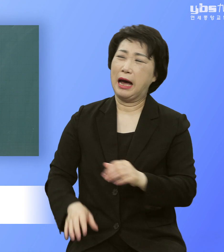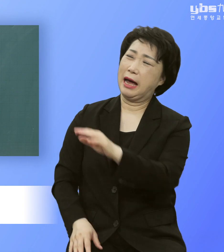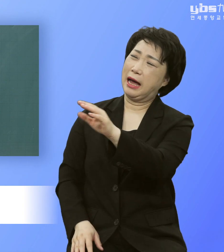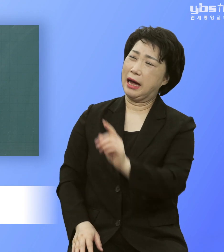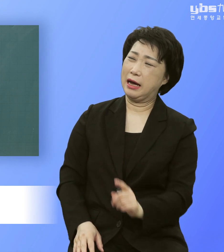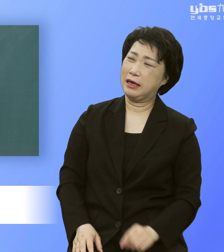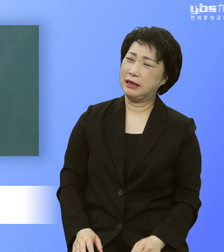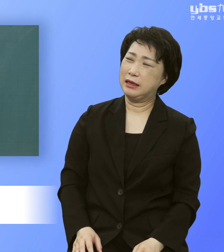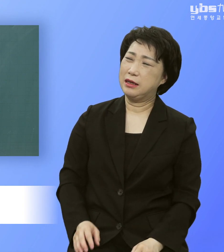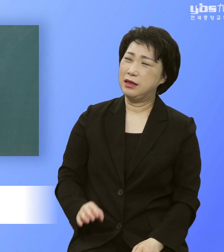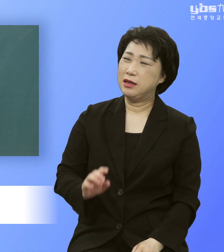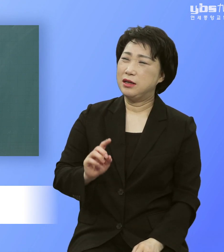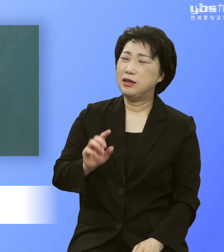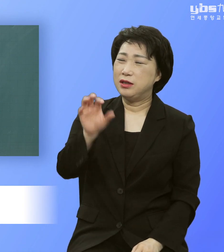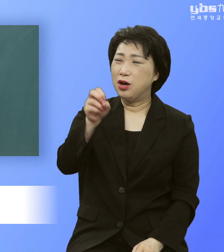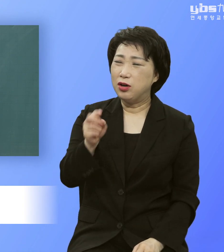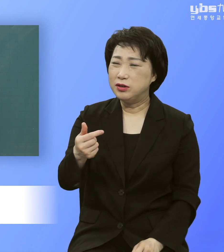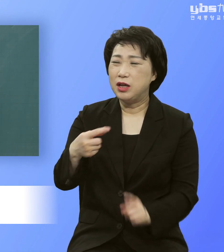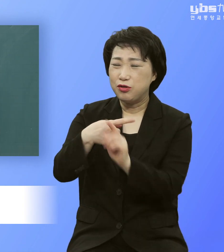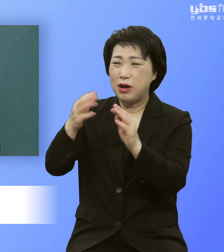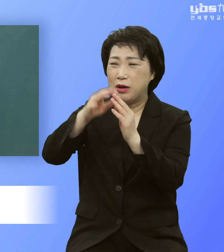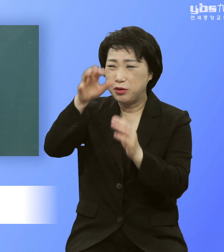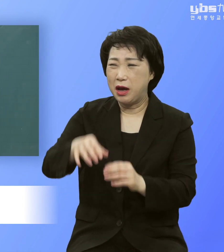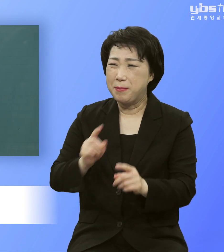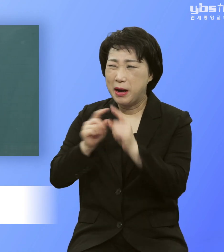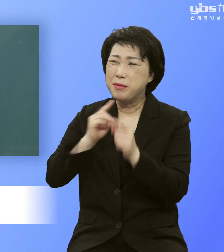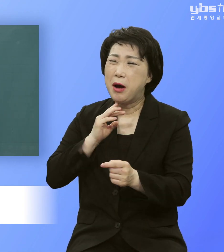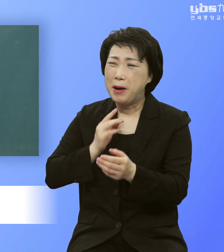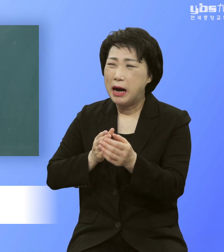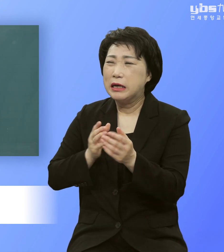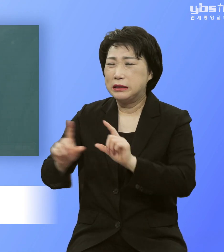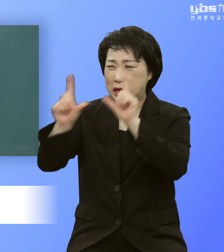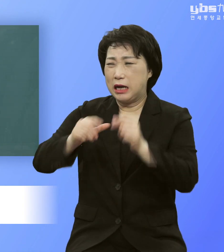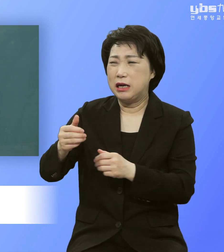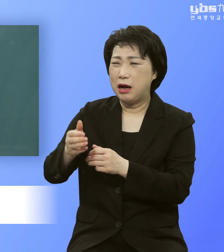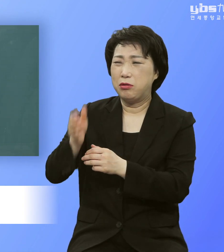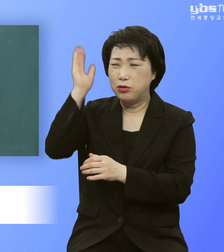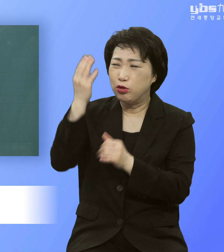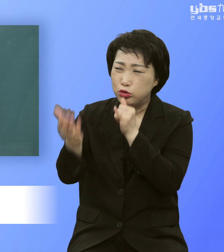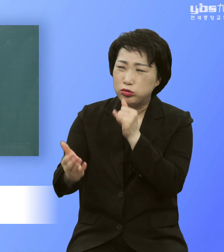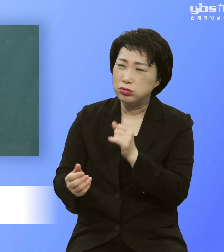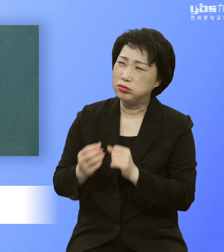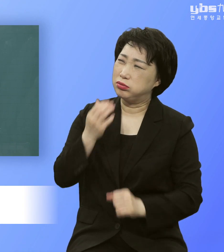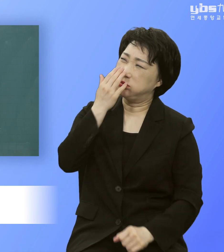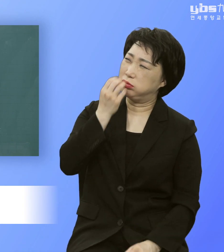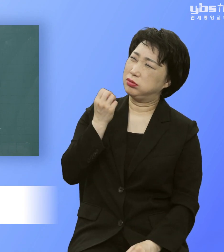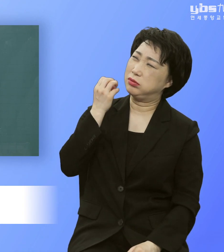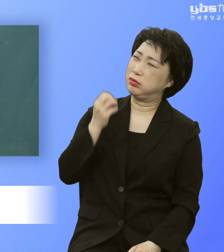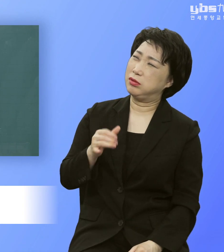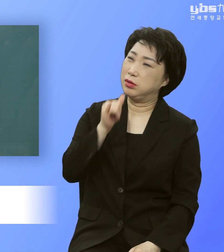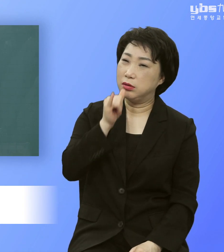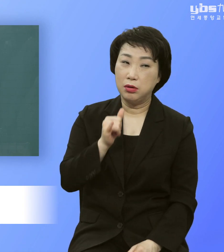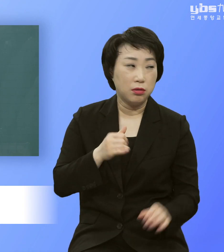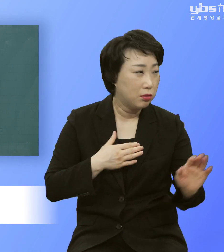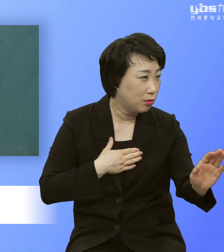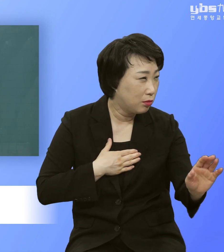예대중학교는 그게 말씀으로만 살으라고 하는지 이해가 안 간다고. 그럼 무엇으로 살아라고 해야 이해가?